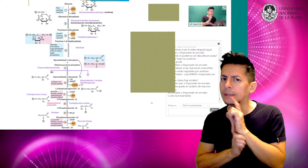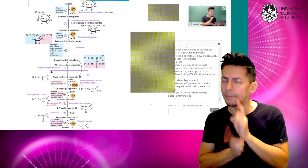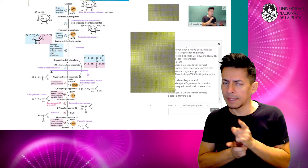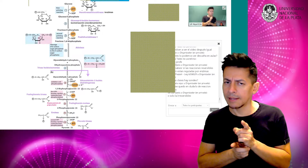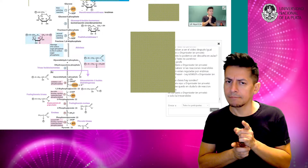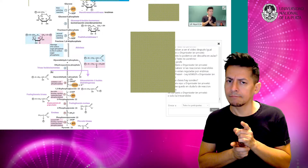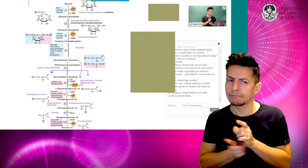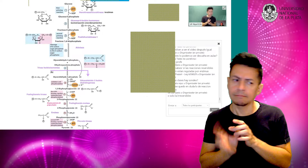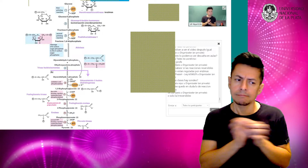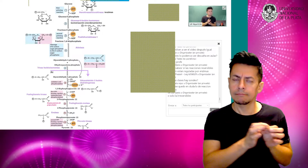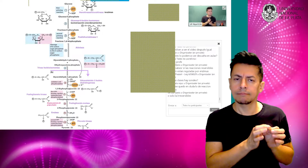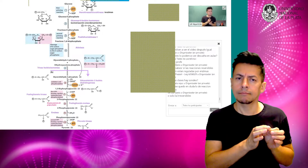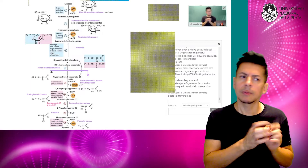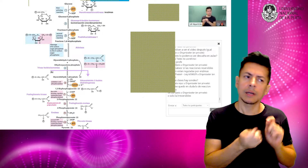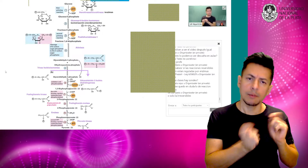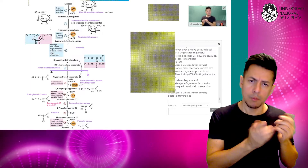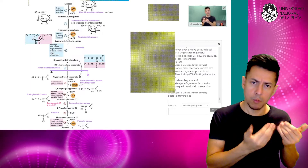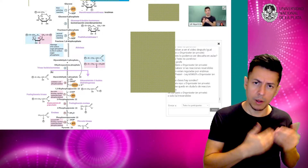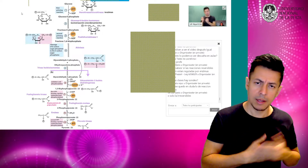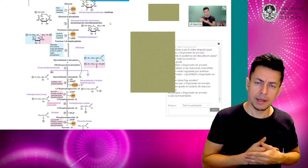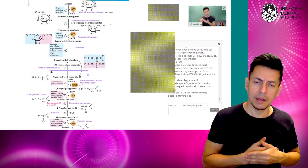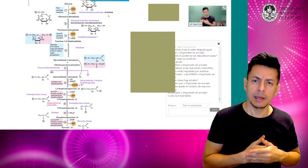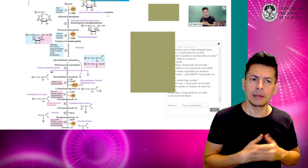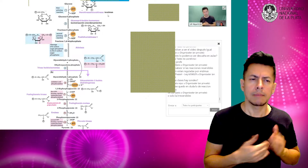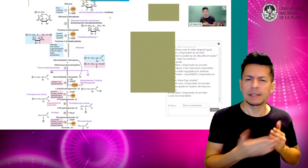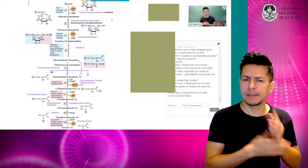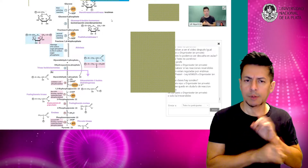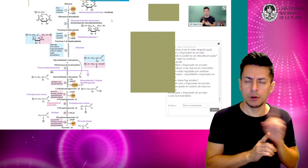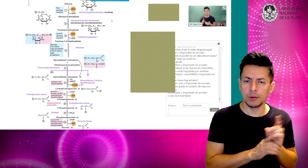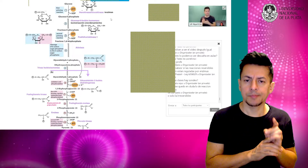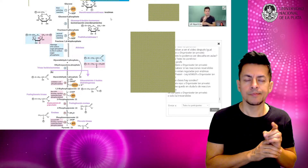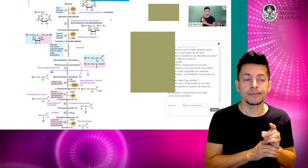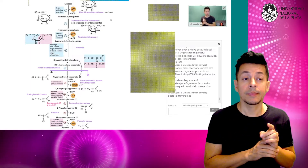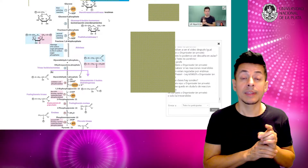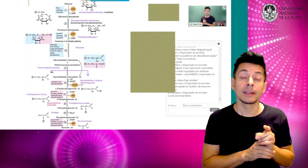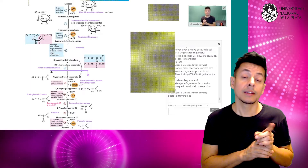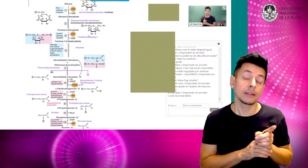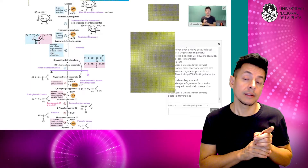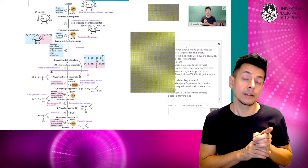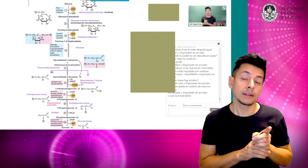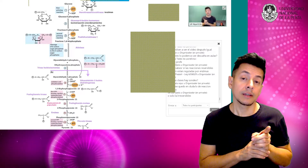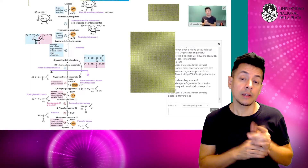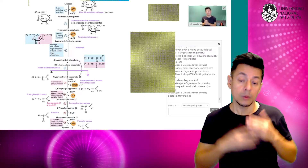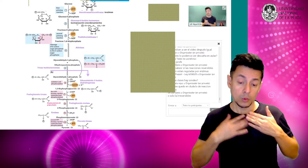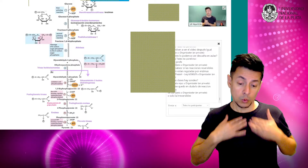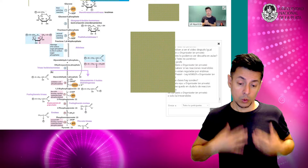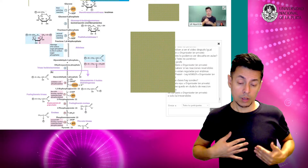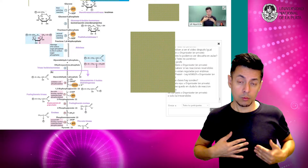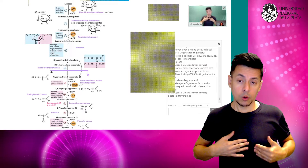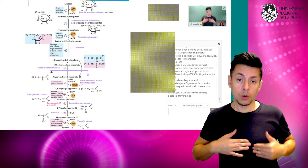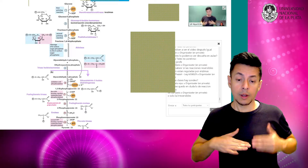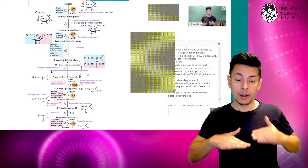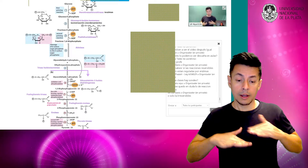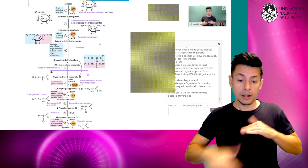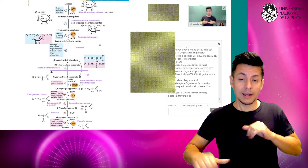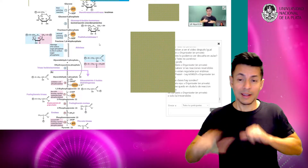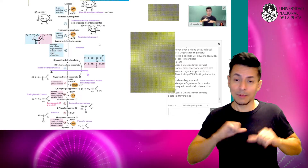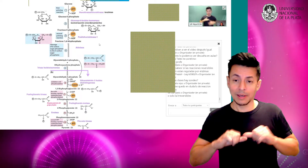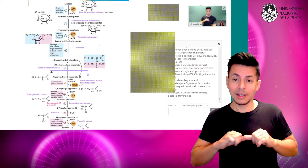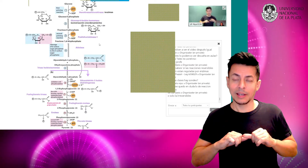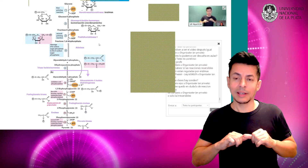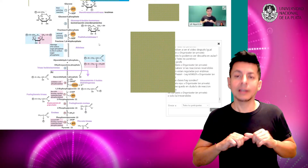reacciones reversibles. Bueno, la mayoría de las reacciones químicas en nuestro organismo están